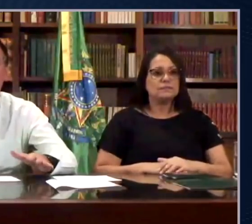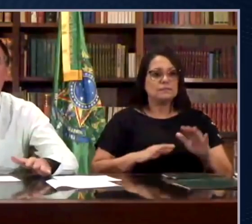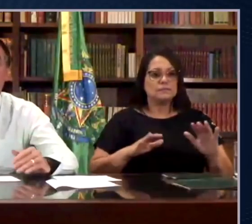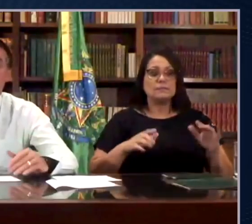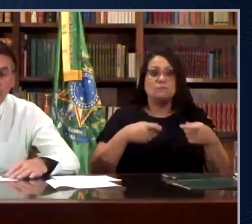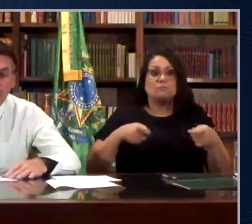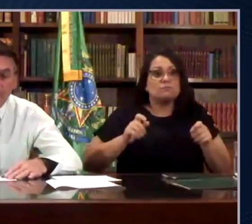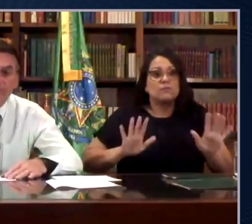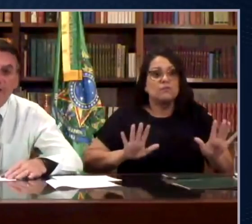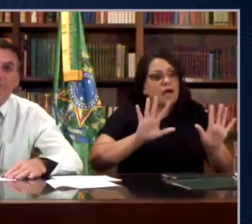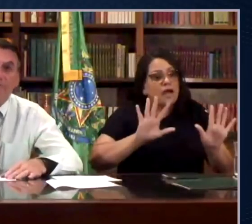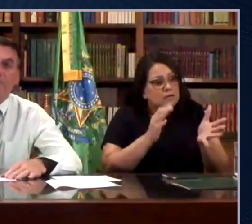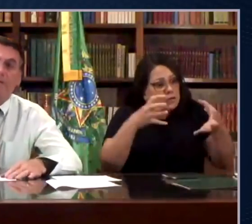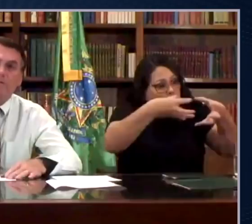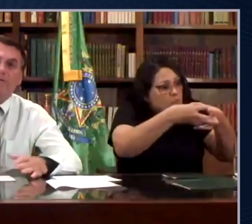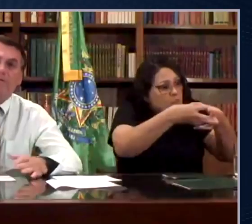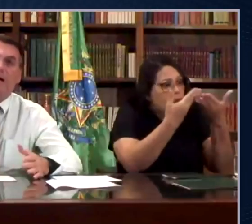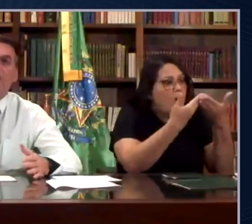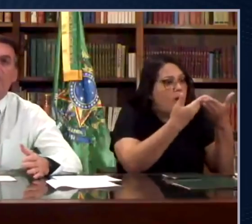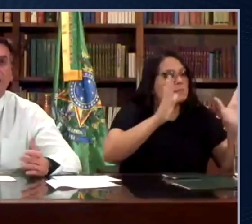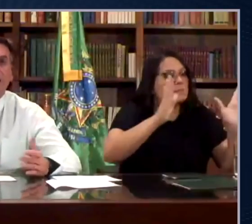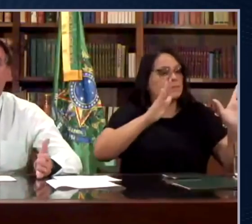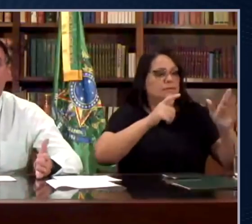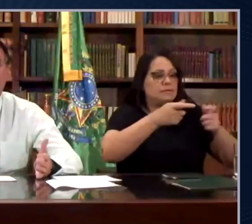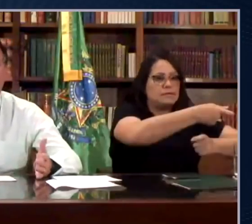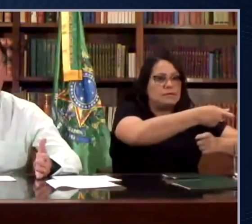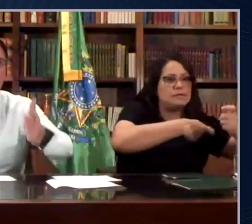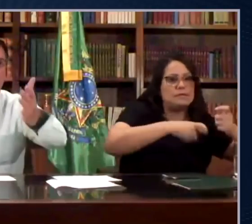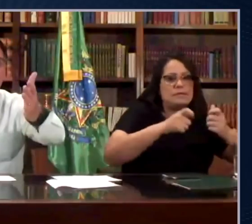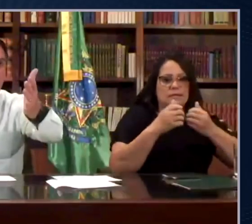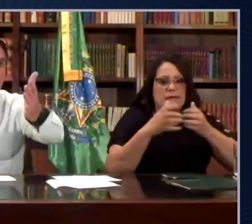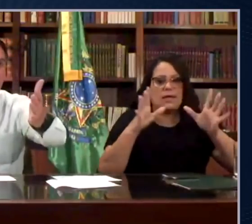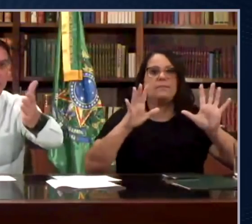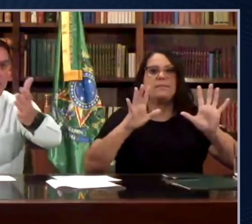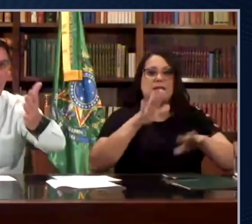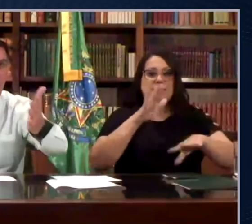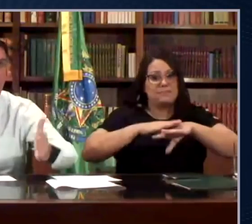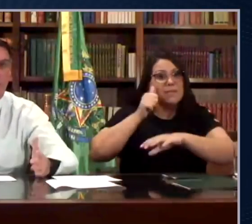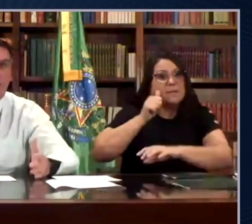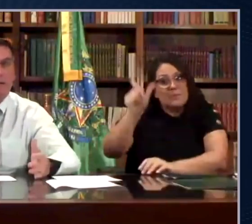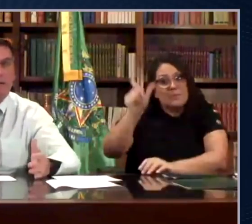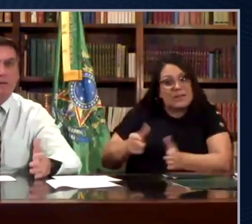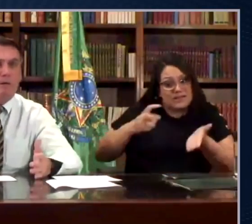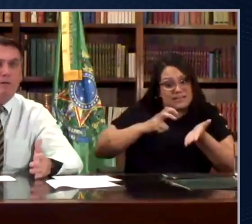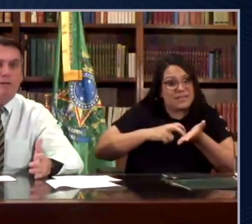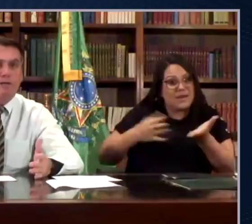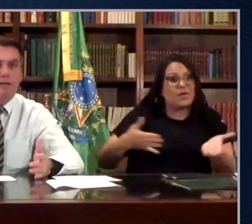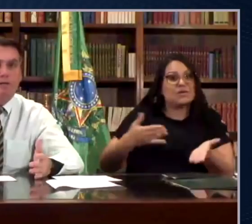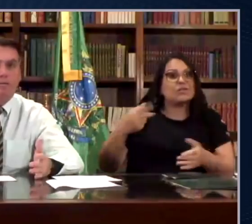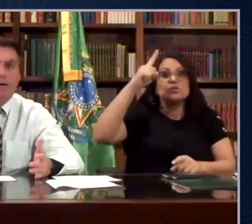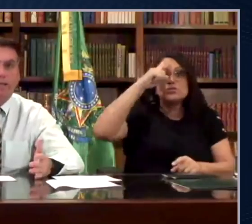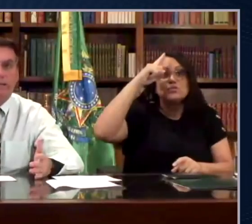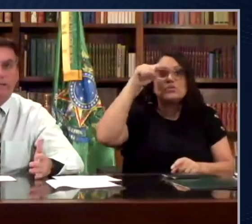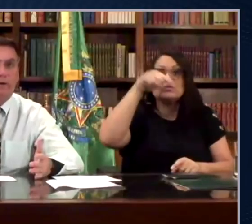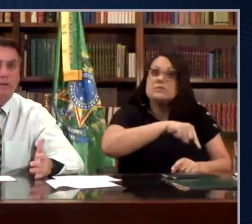Agora, imediatamente, vai abrindo devagar, que ninguém aguenta mais. Essa própria mulher que estava agora há pouco aí, que todo dia